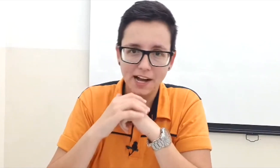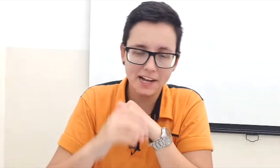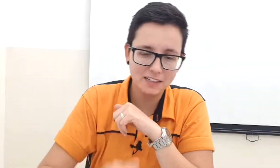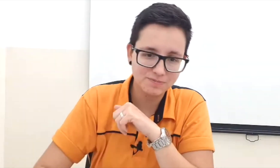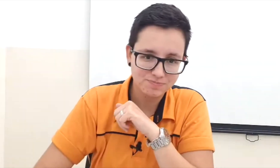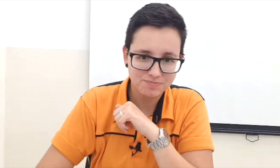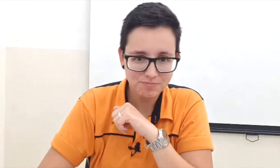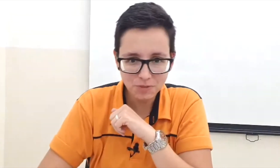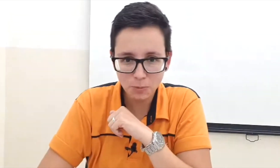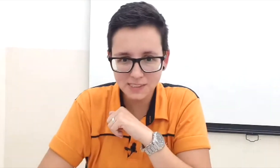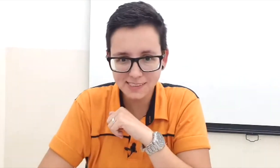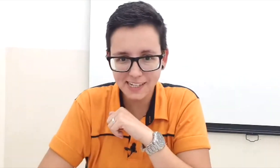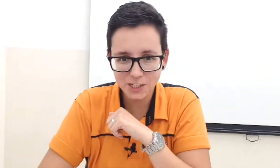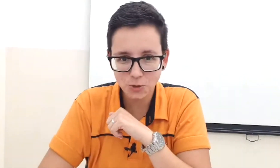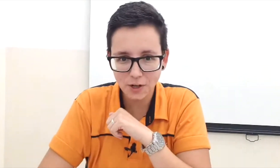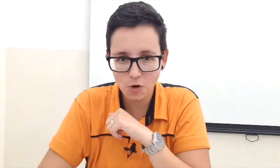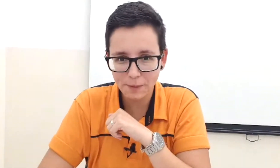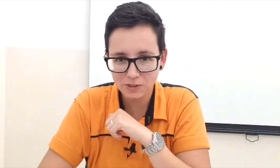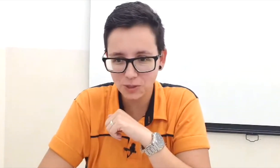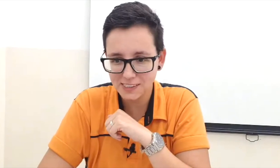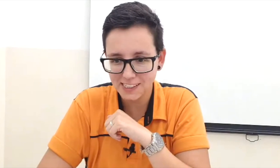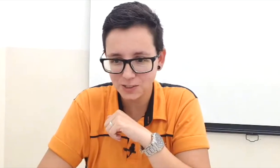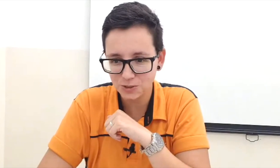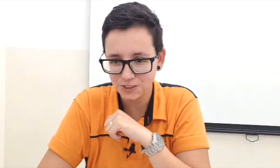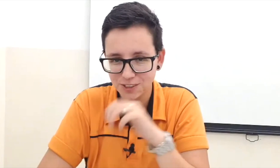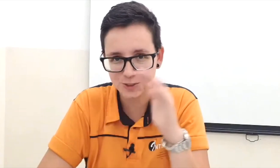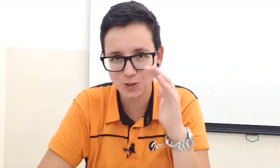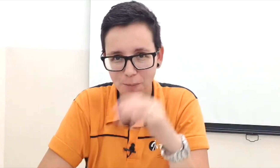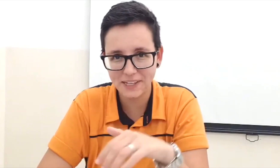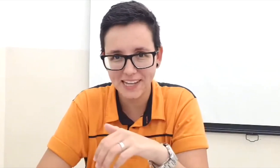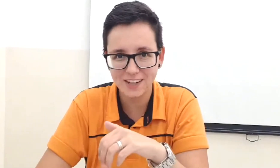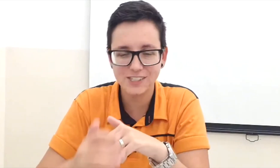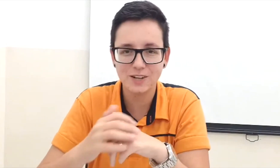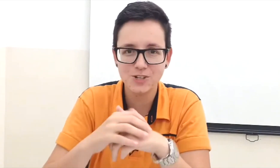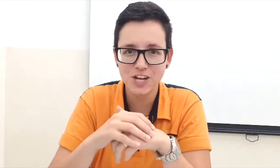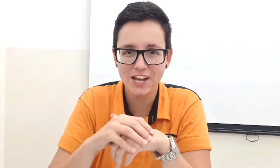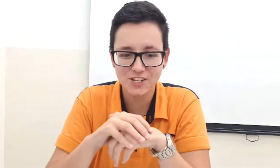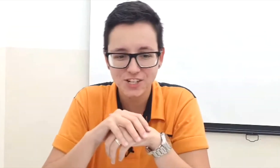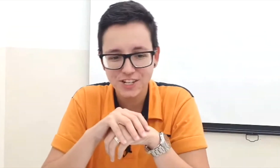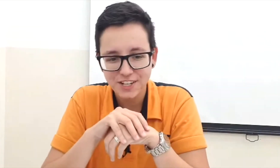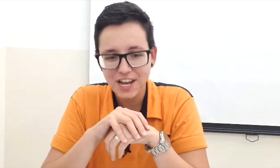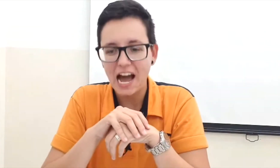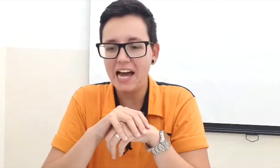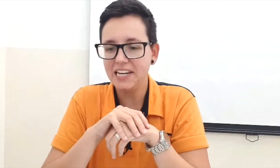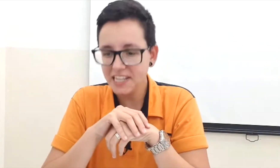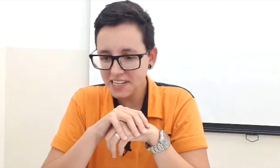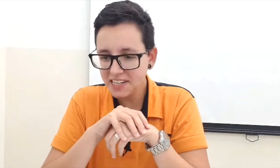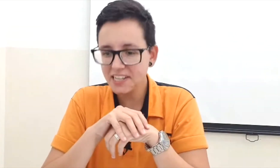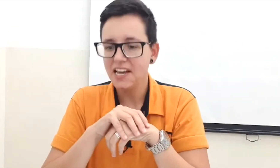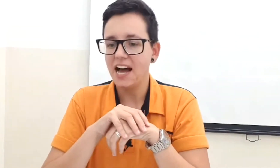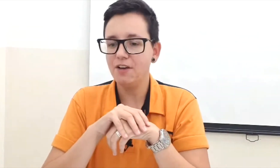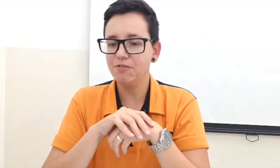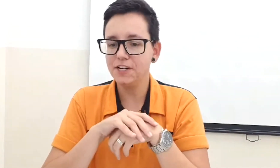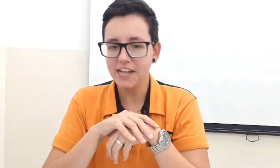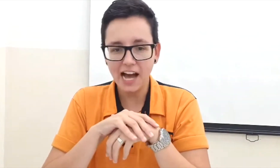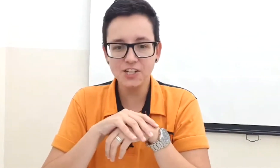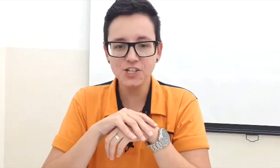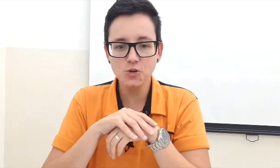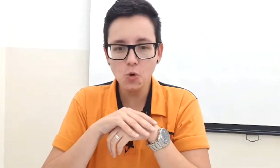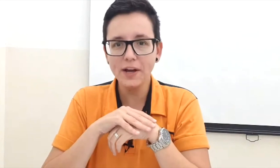uma seguidora comentou assim nos comentários aí no chat. Aline, a verdade nua e